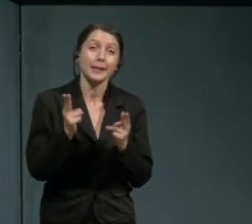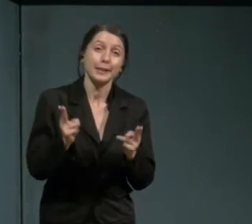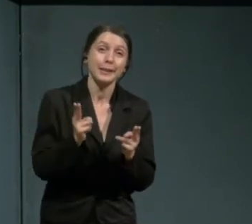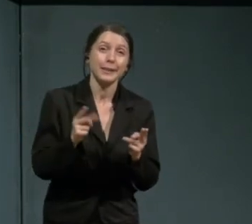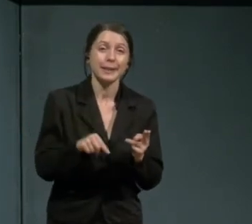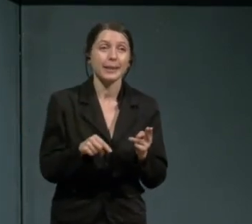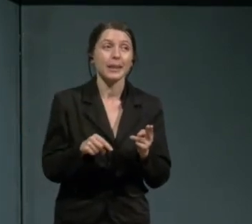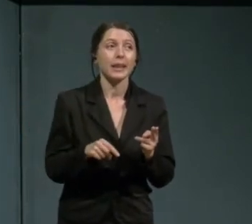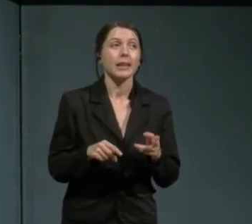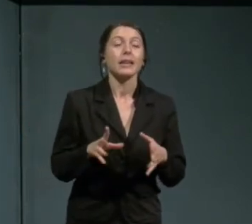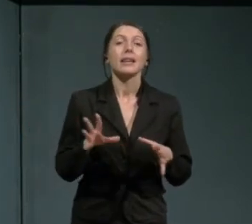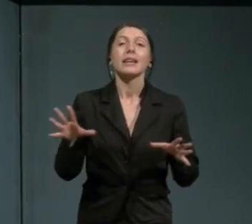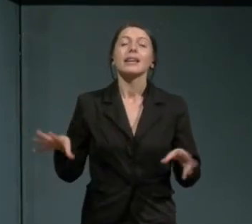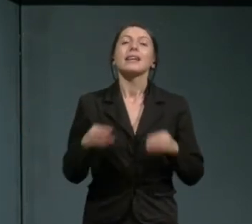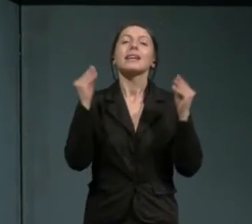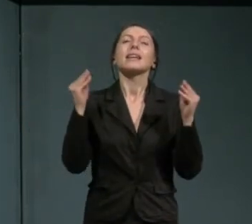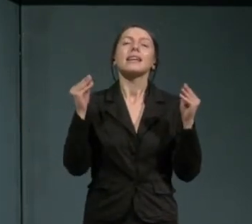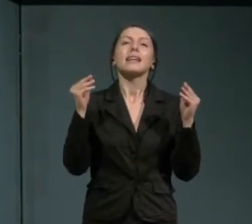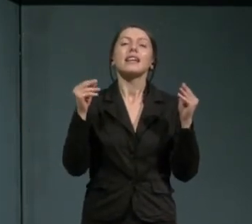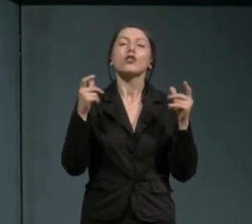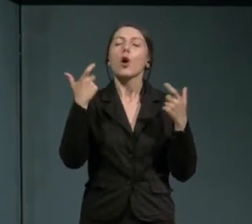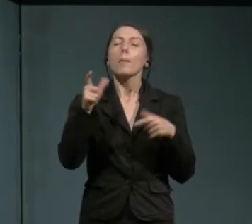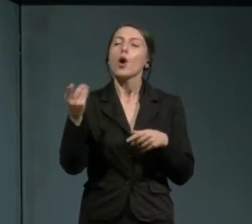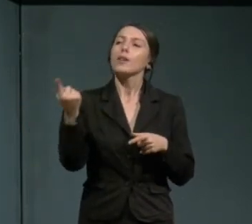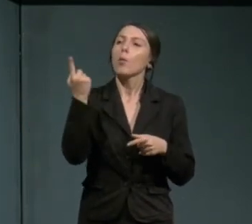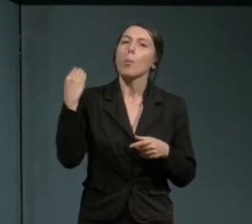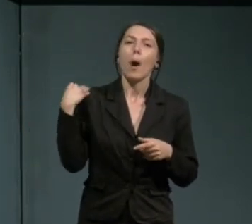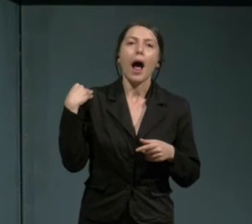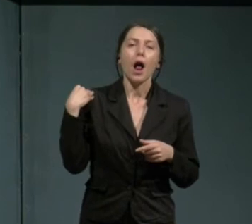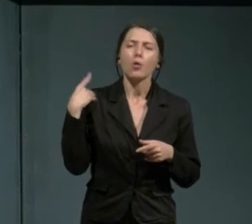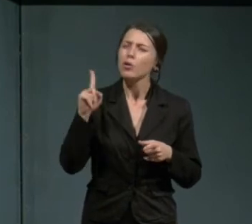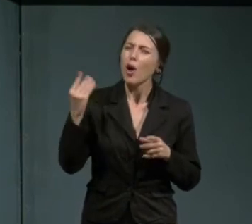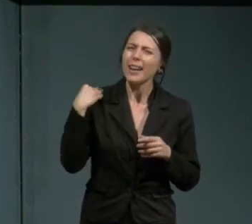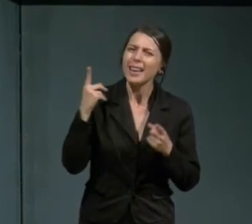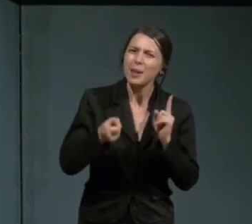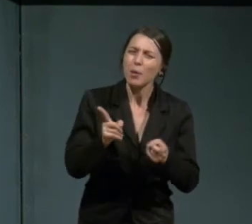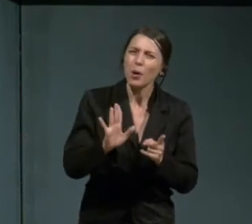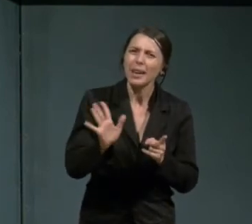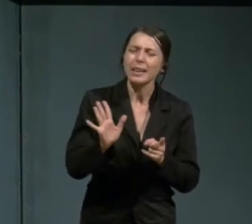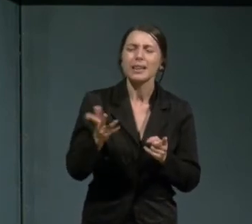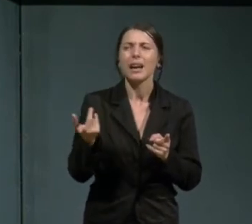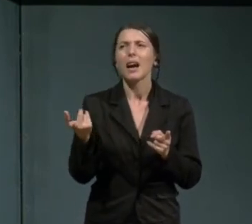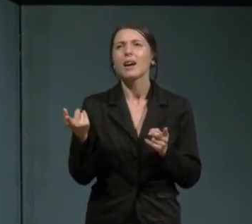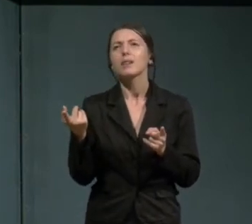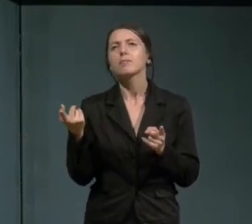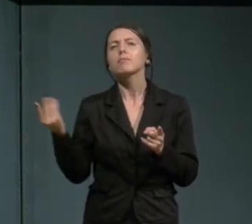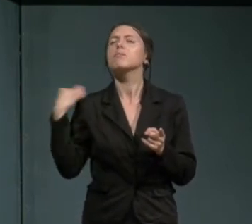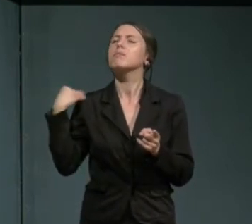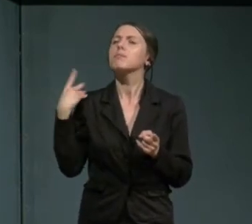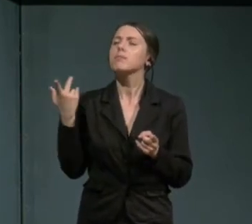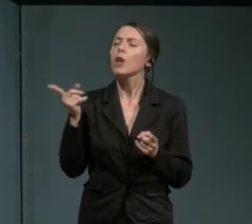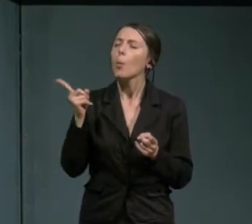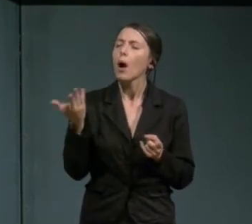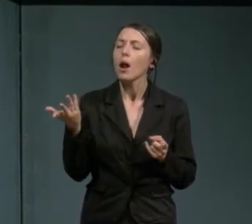all'inizio è stato dietro una richiesta non c'era non c'è una richiesta politica mi avevano chiesto di descrivere